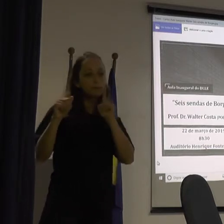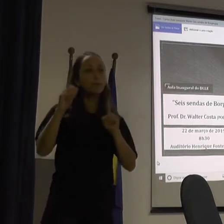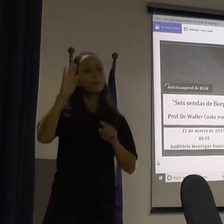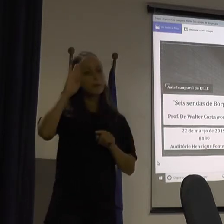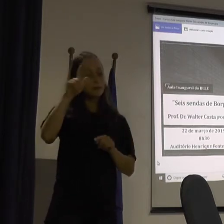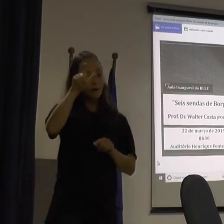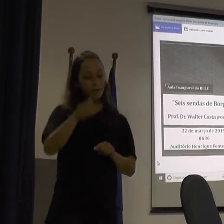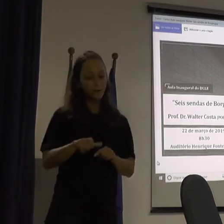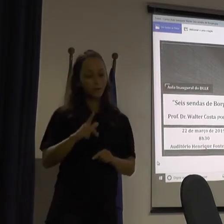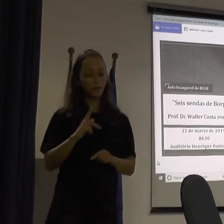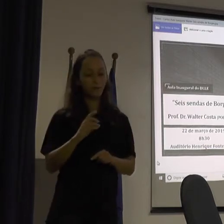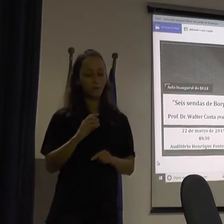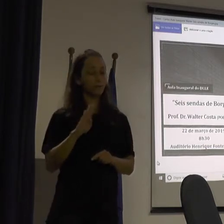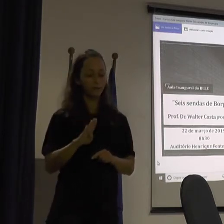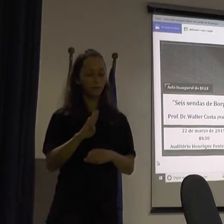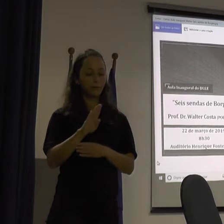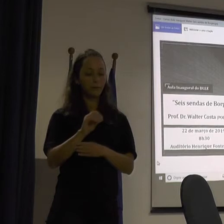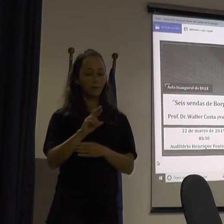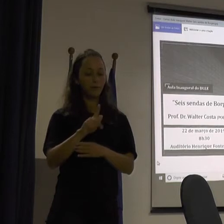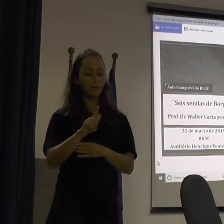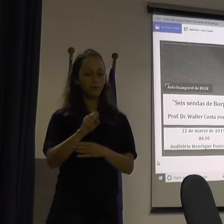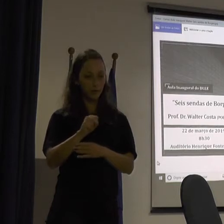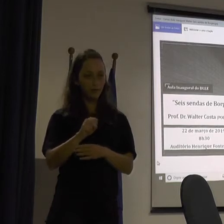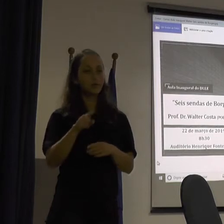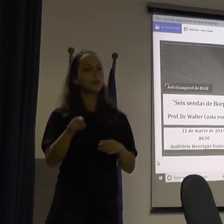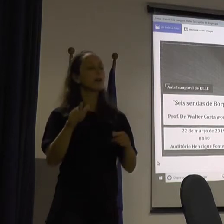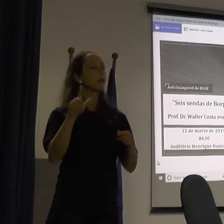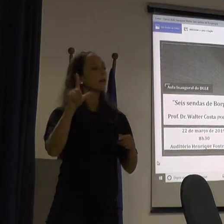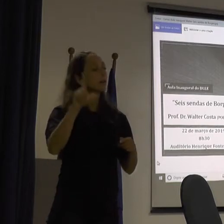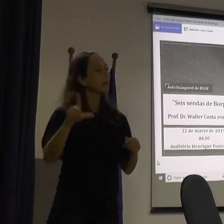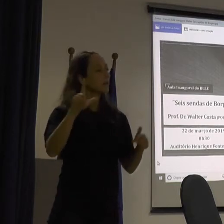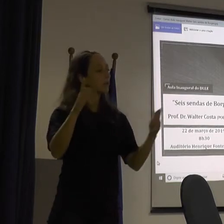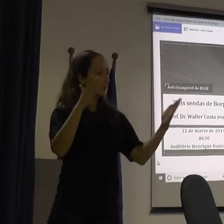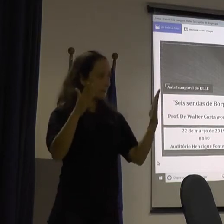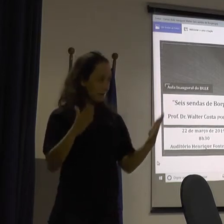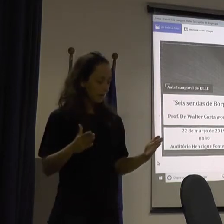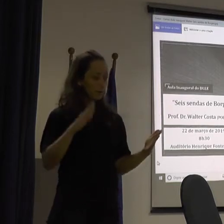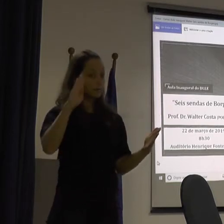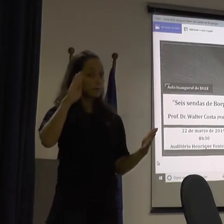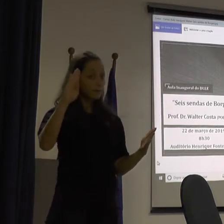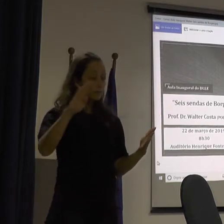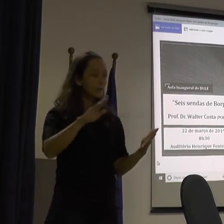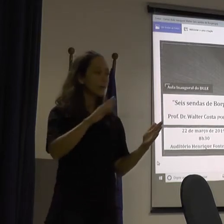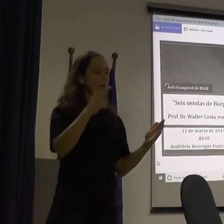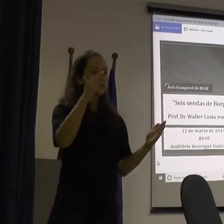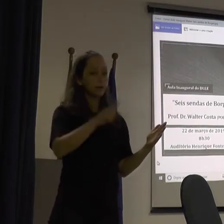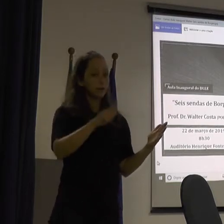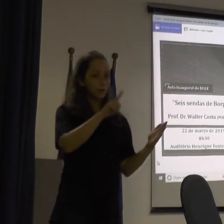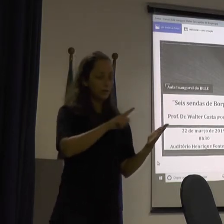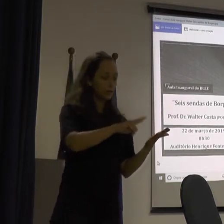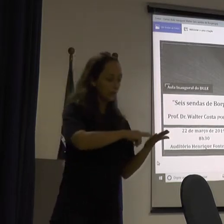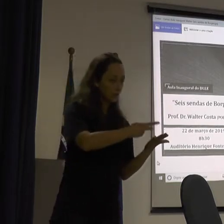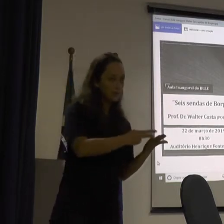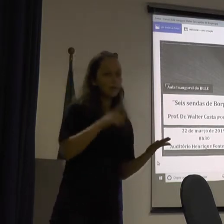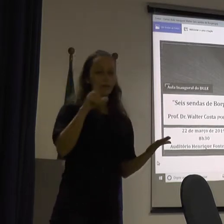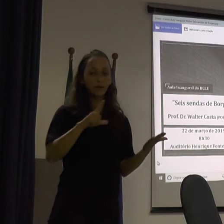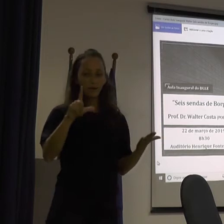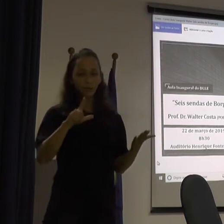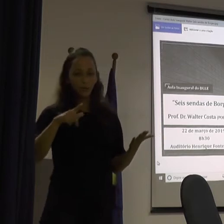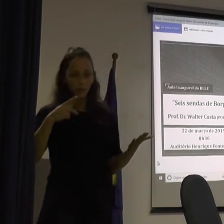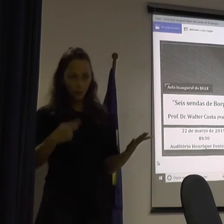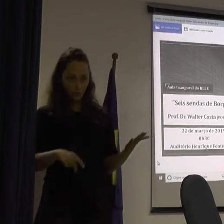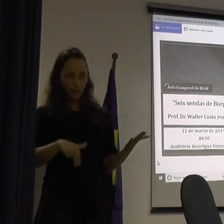Borges, literatura comparada, estudos da tradução, especialmente a conexão entre literatura traduzida e literatura nacional, e